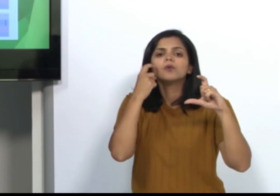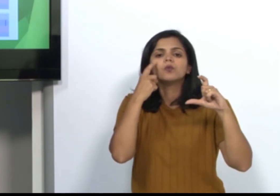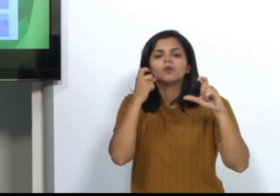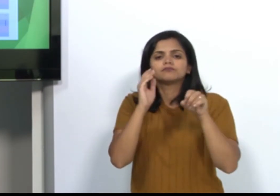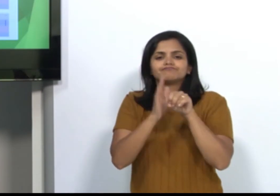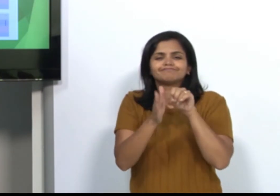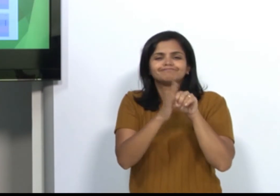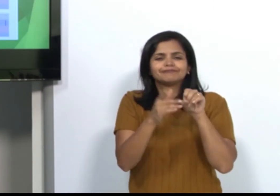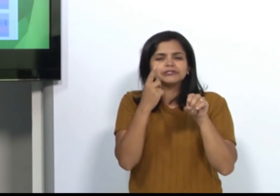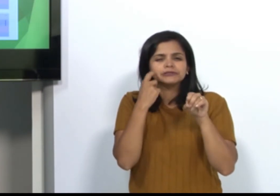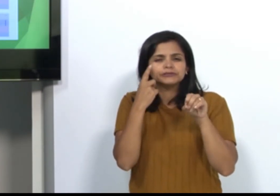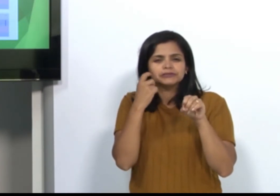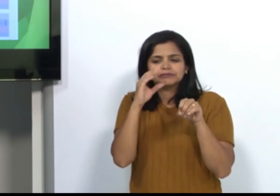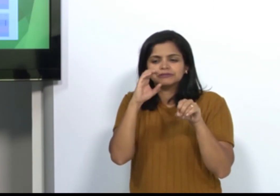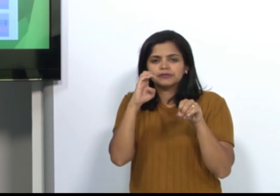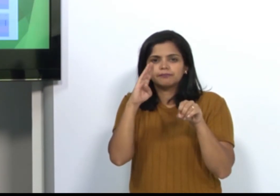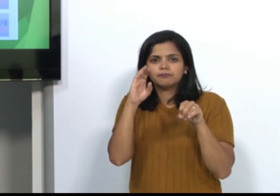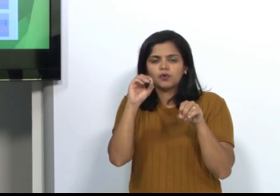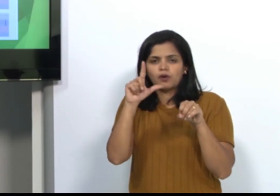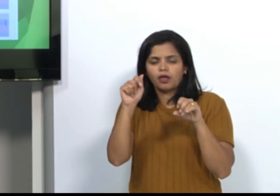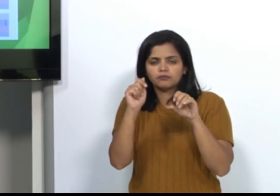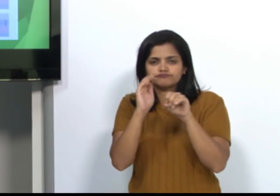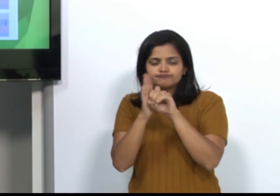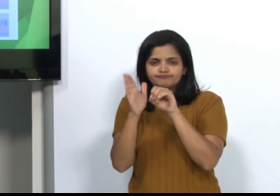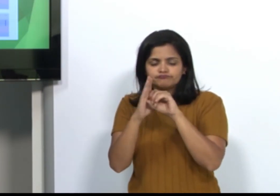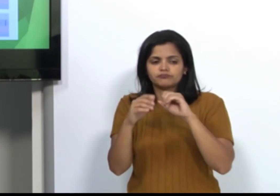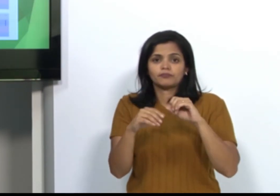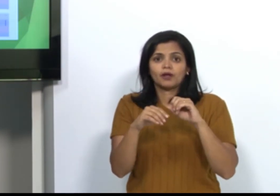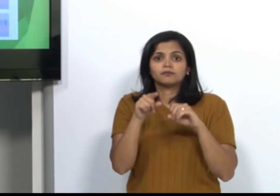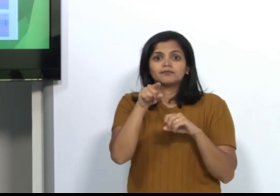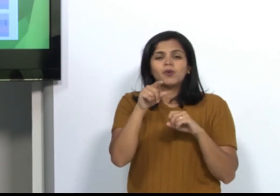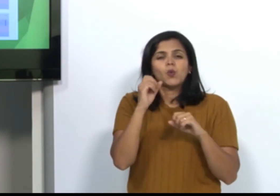Por exemplo, cebola, se é essa a palavra.